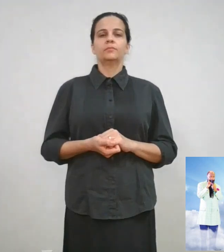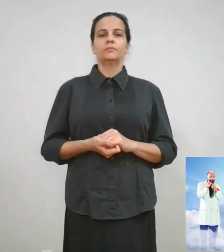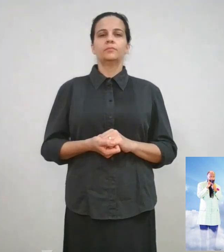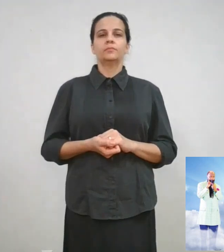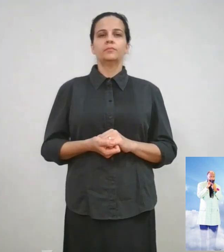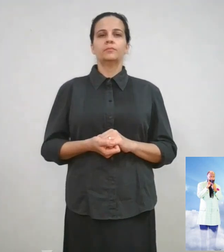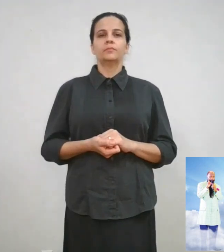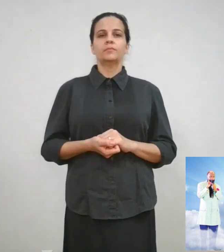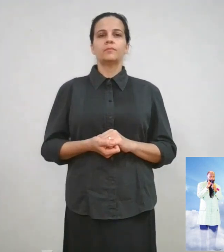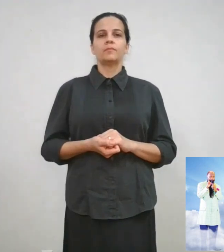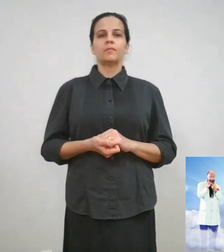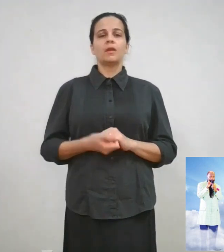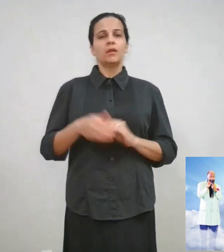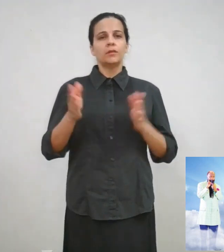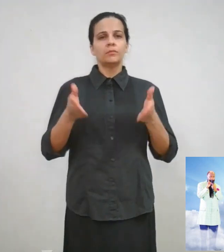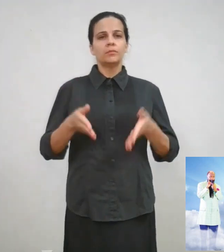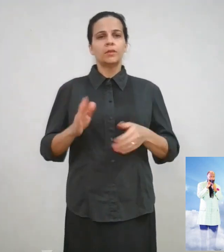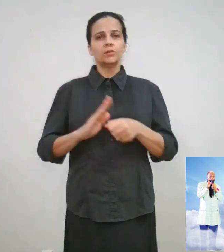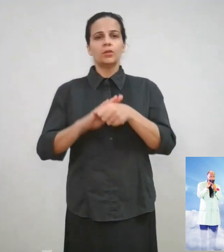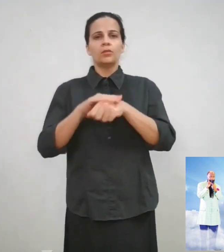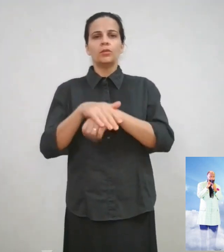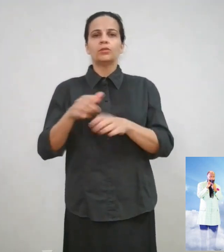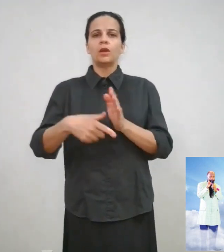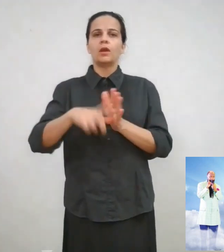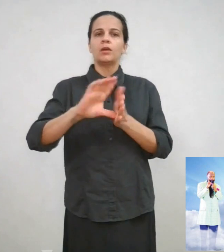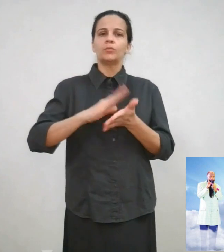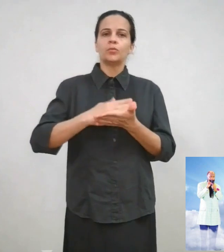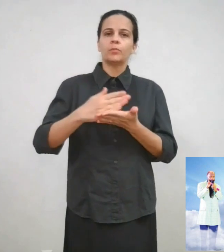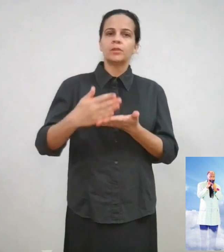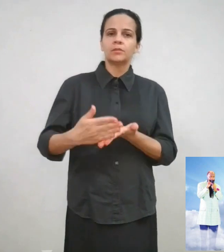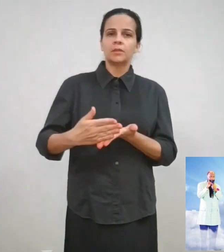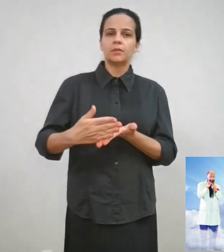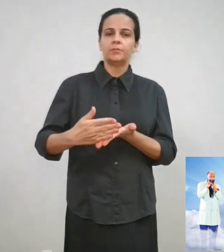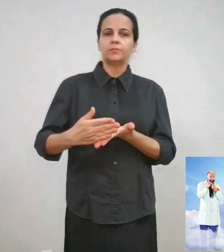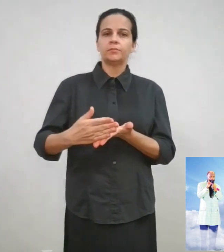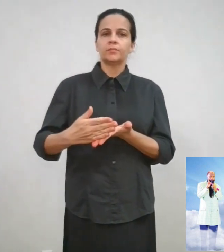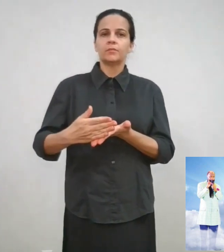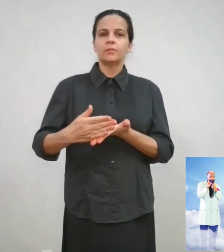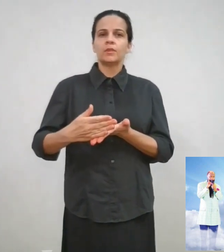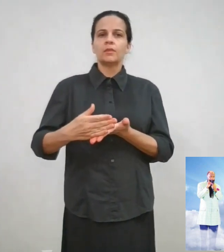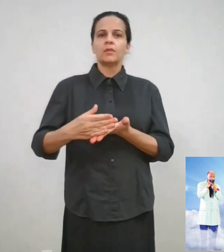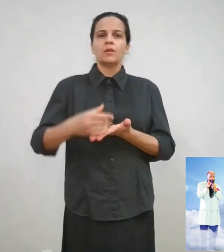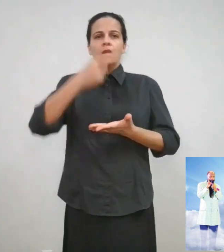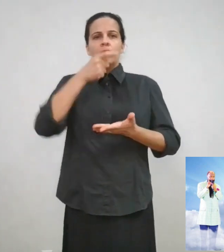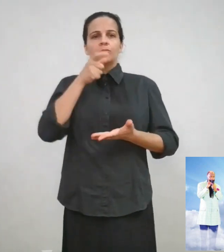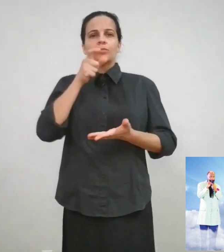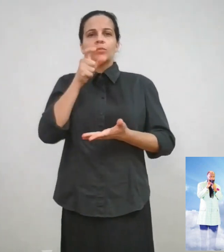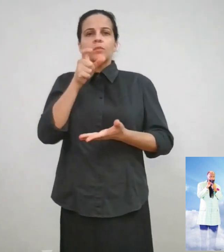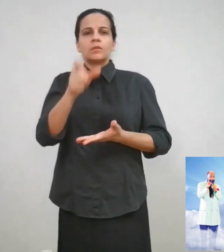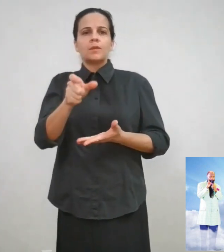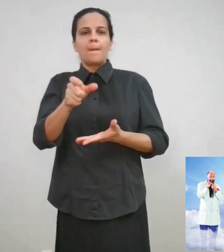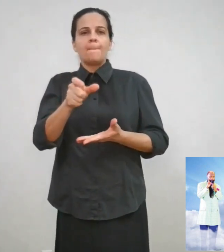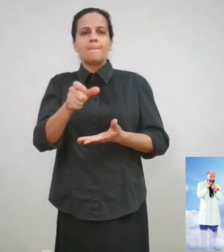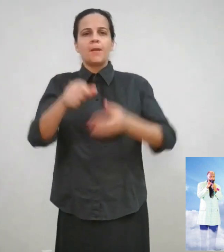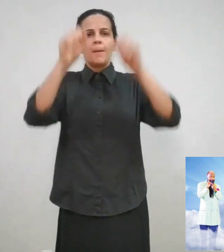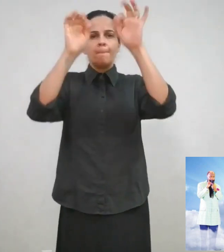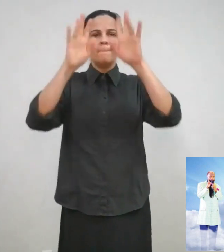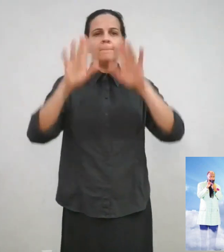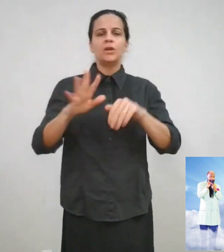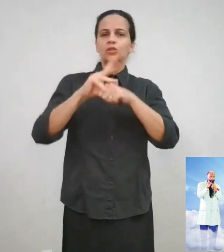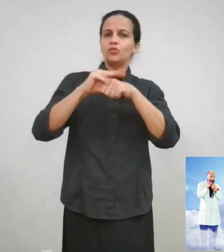E nesta noite, já antes de começar, eu decreto a unção de cura de Deus para